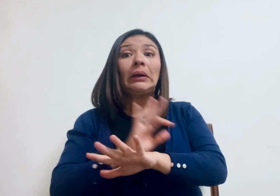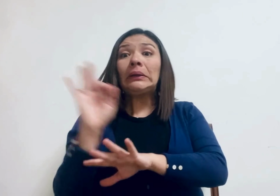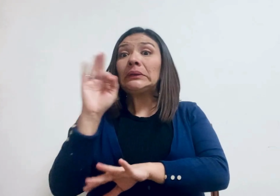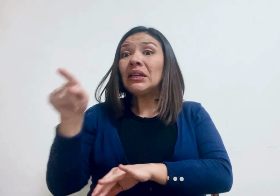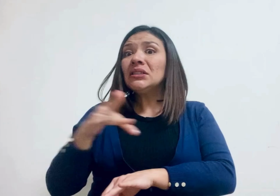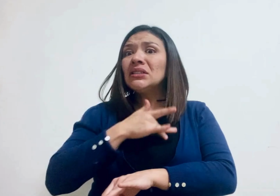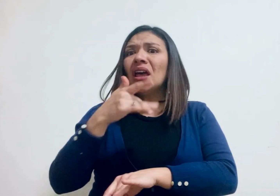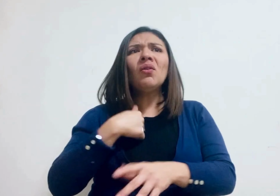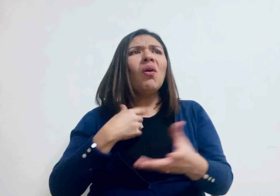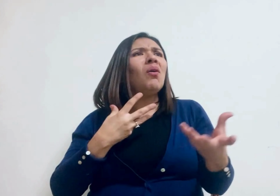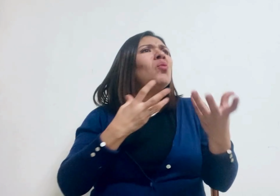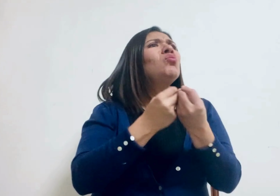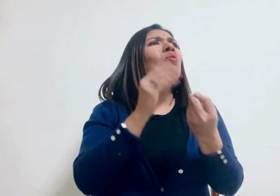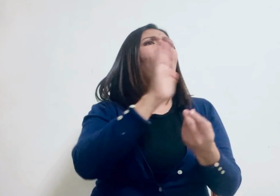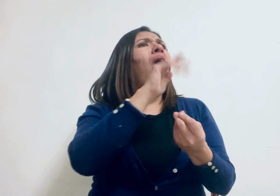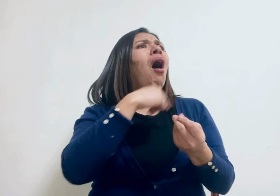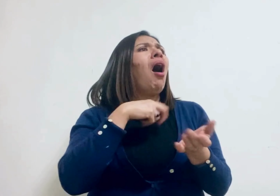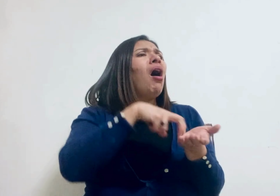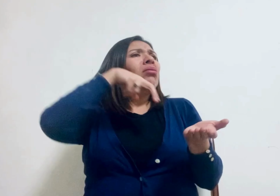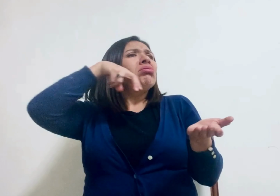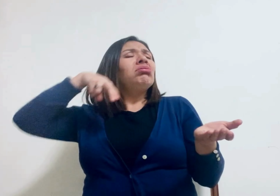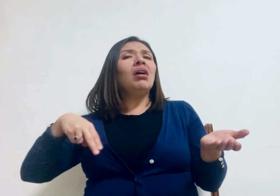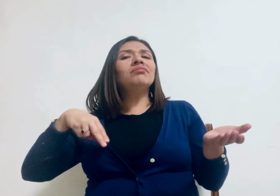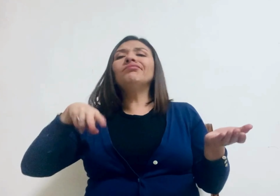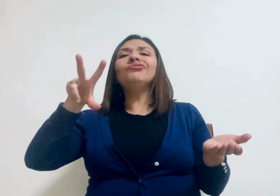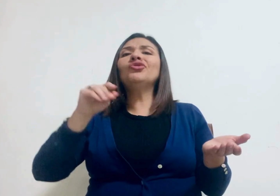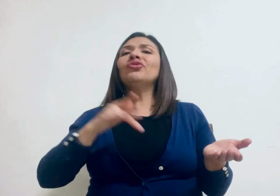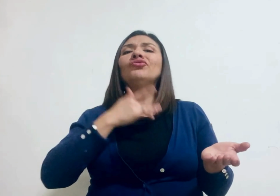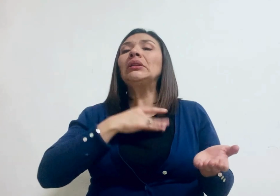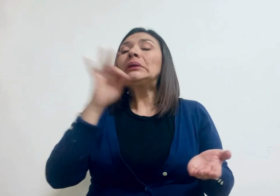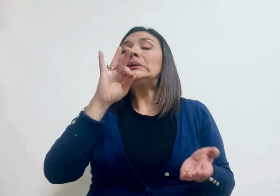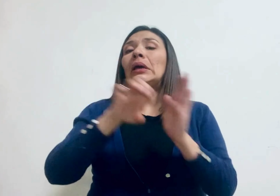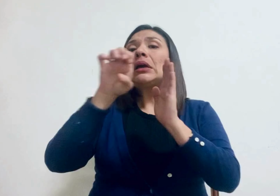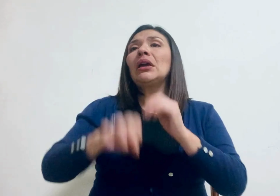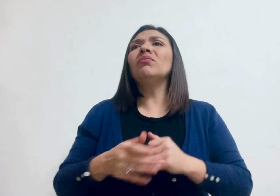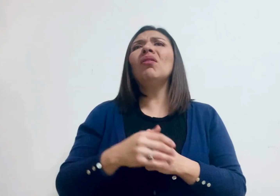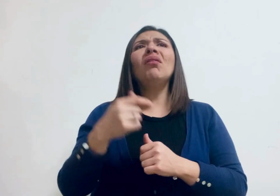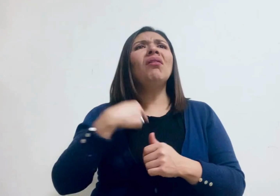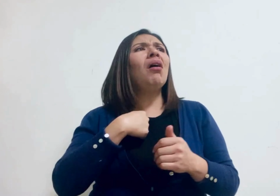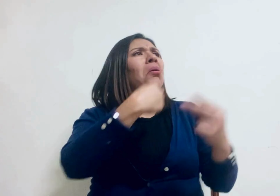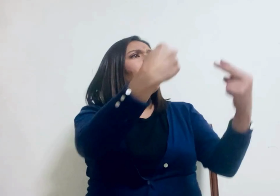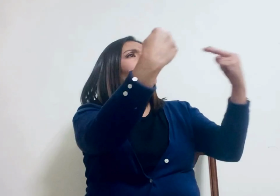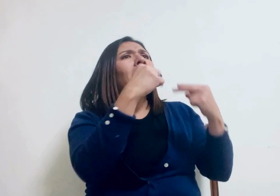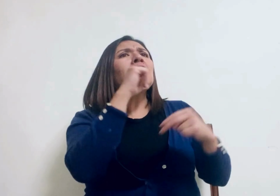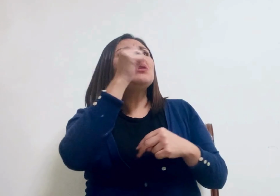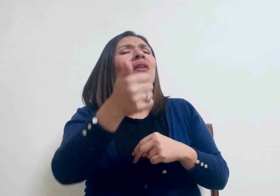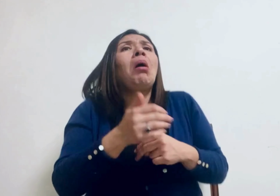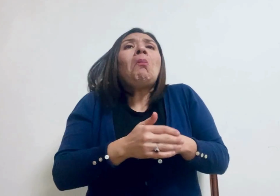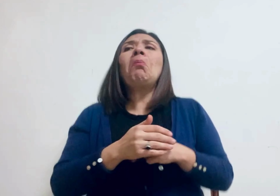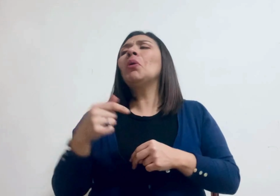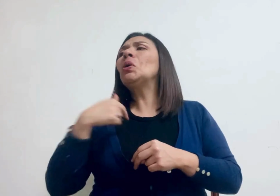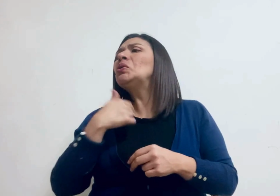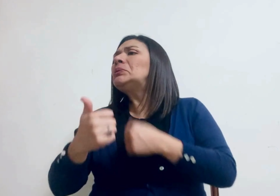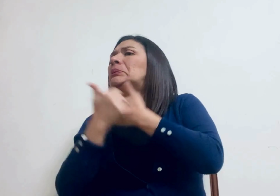niño siente que dejó de pertenecer, va a buscar pertenecer de formas inadecuadas. Si el niño siente que dejó de ser visto, va a empezar a buscar